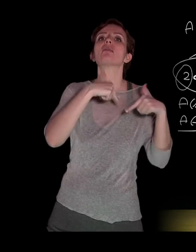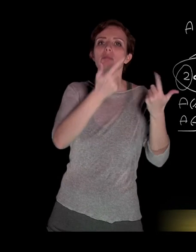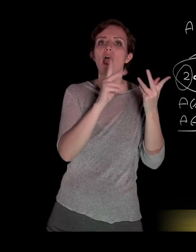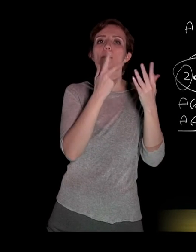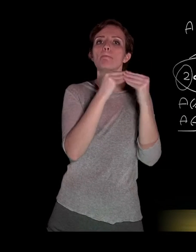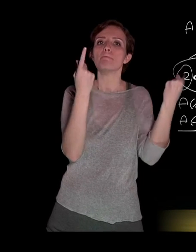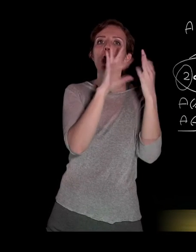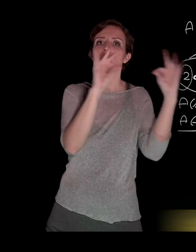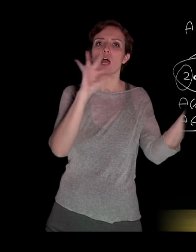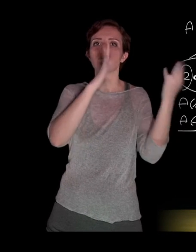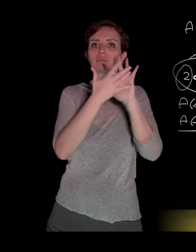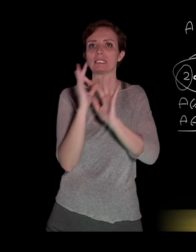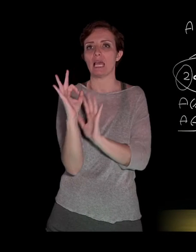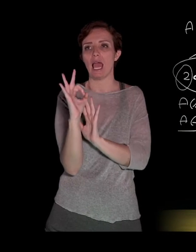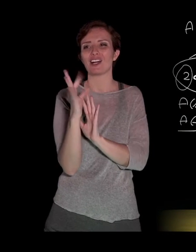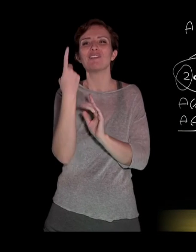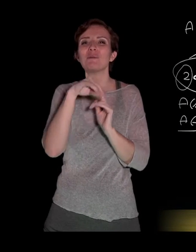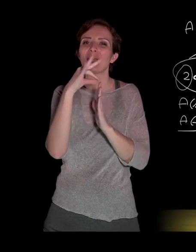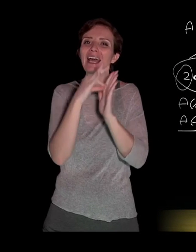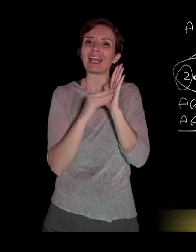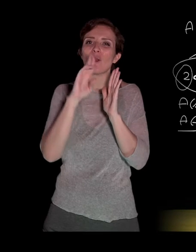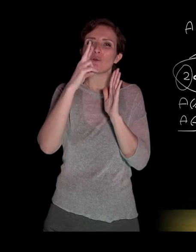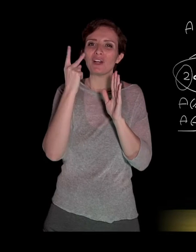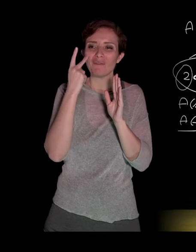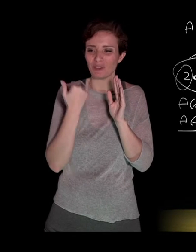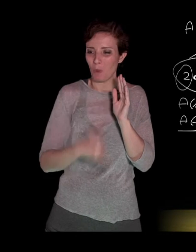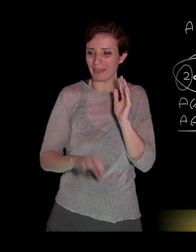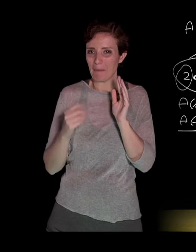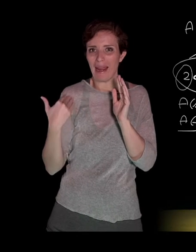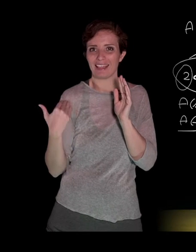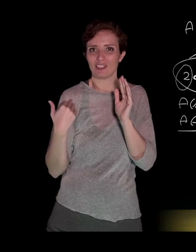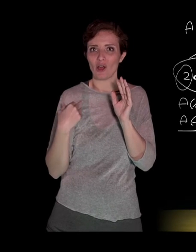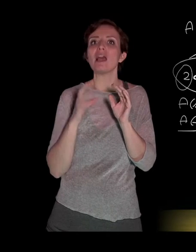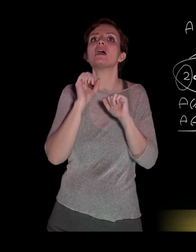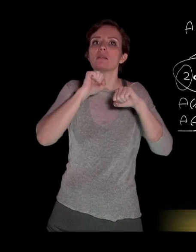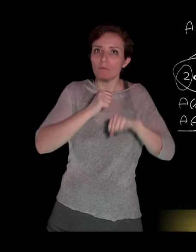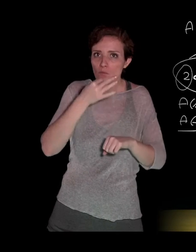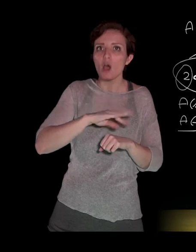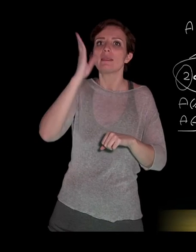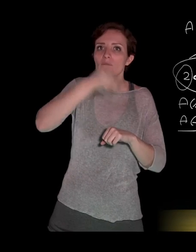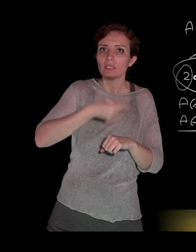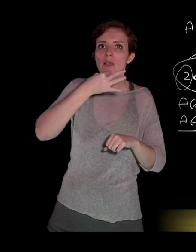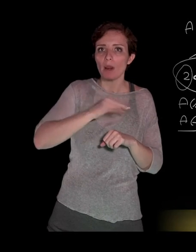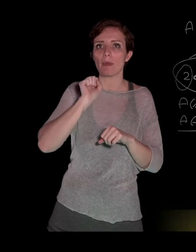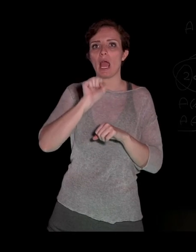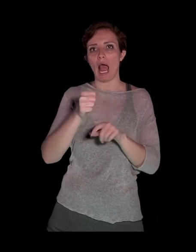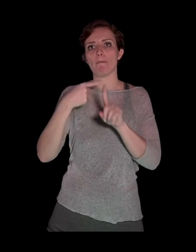le regole di Ruffini che ci siamo raccontati nella lezione precedente è assolutamente divisibile per a +